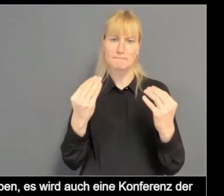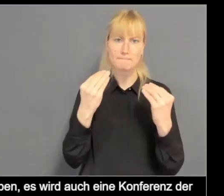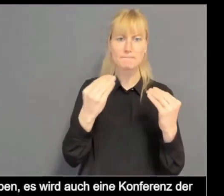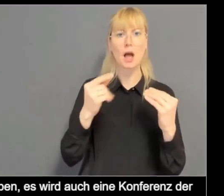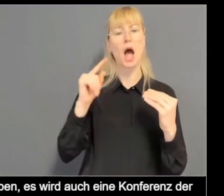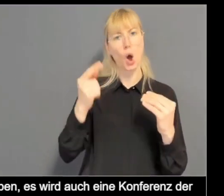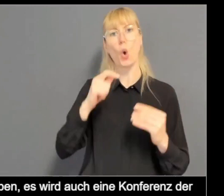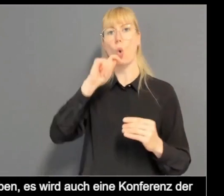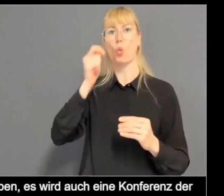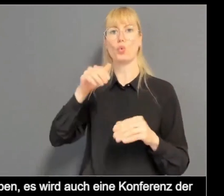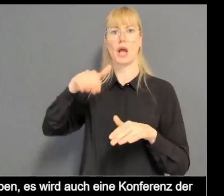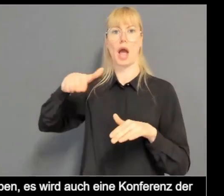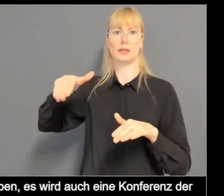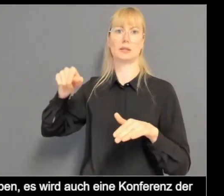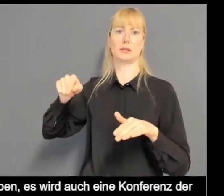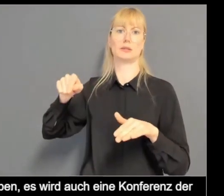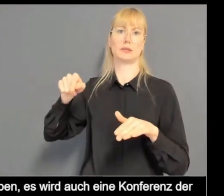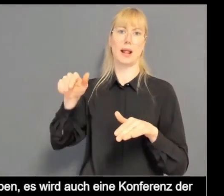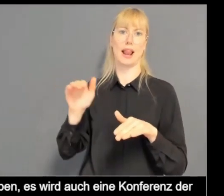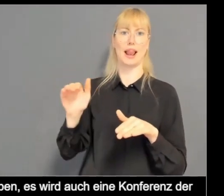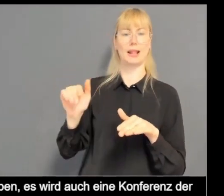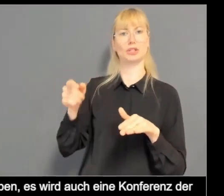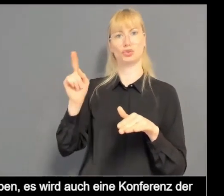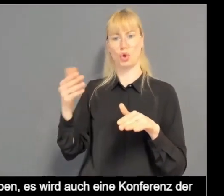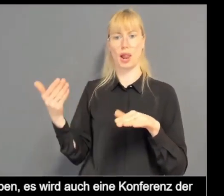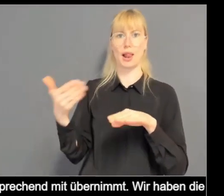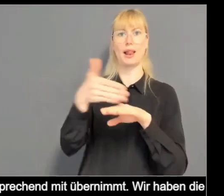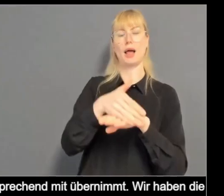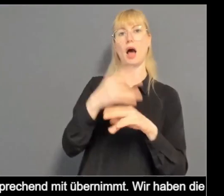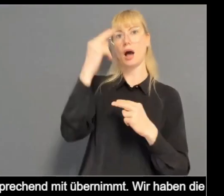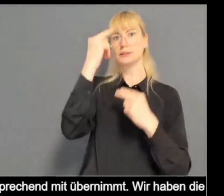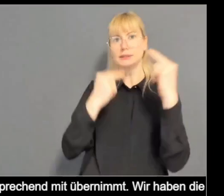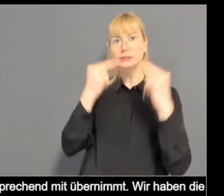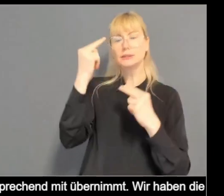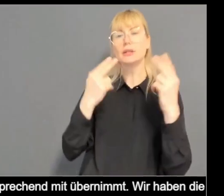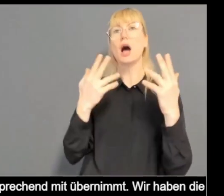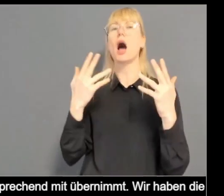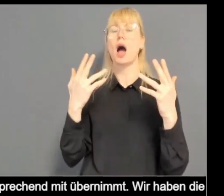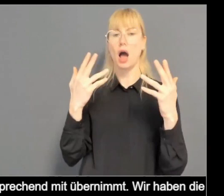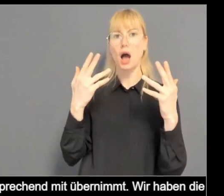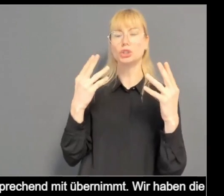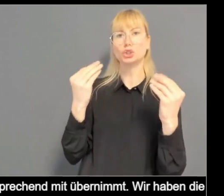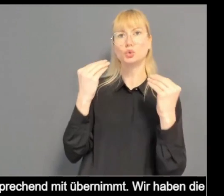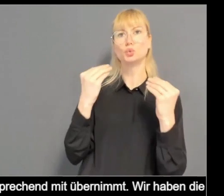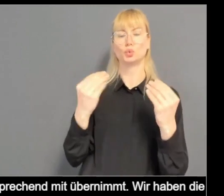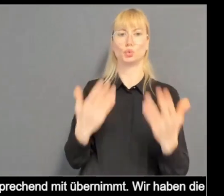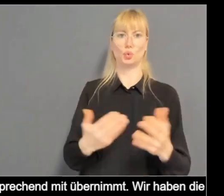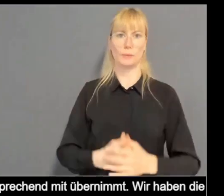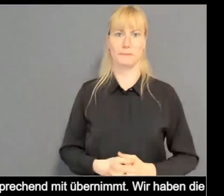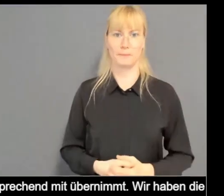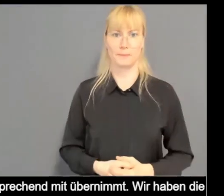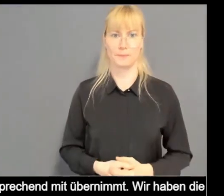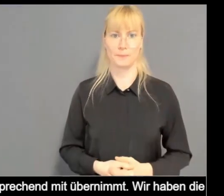auch in den Tag zu bekommen. Das ist sehr wichtig. Insofern zum Abschluss noch einmal mein großer Dank an alle, die sich hier